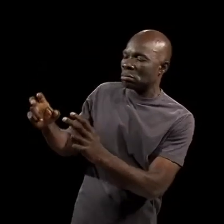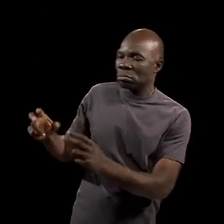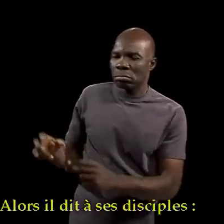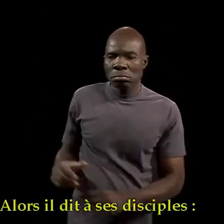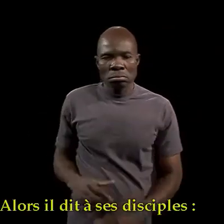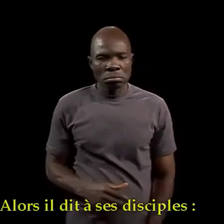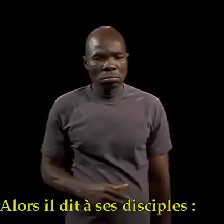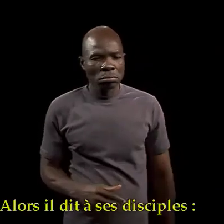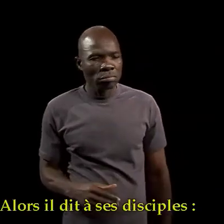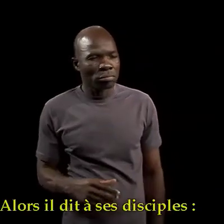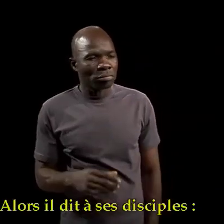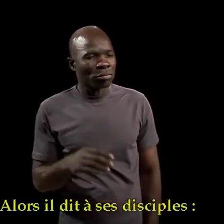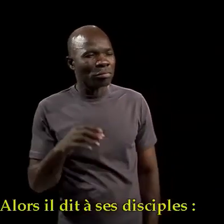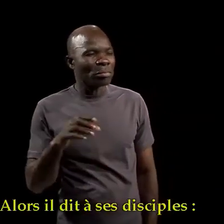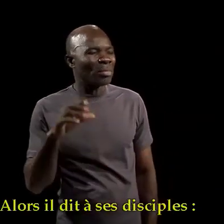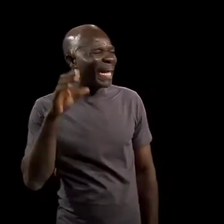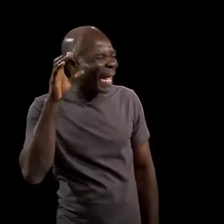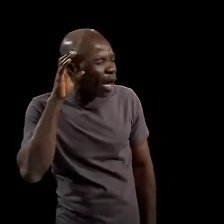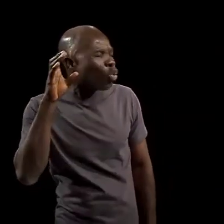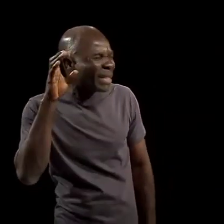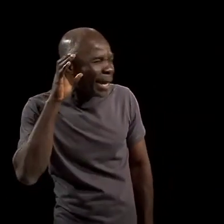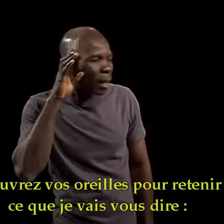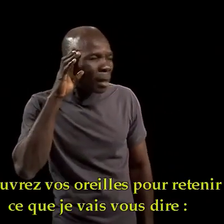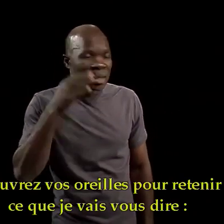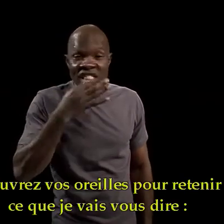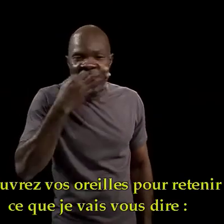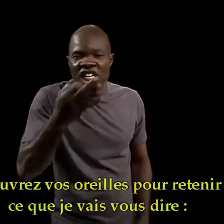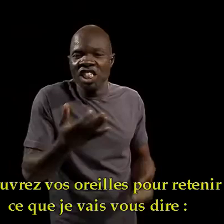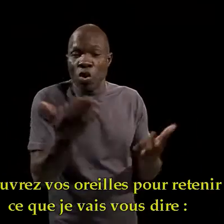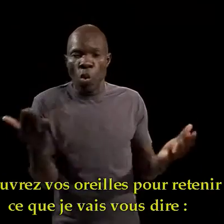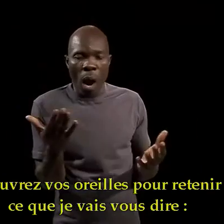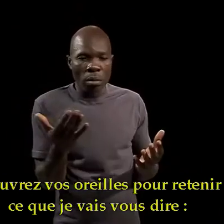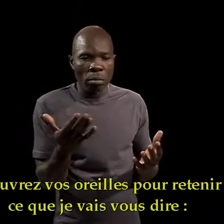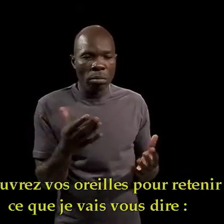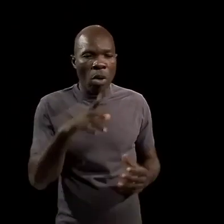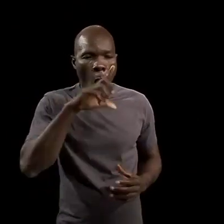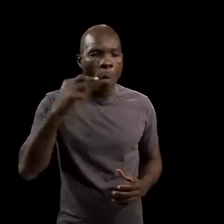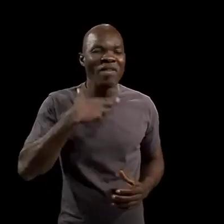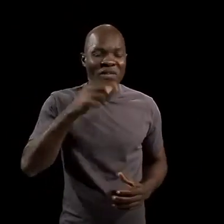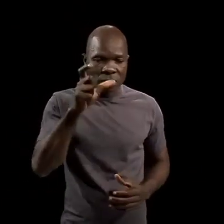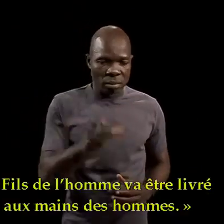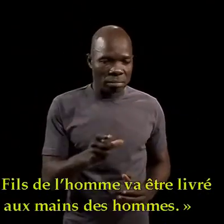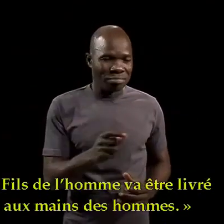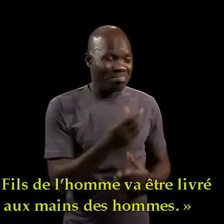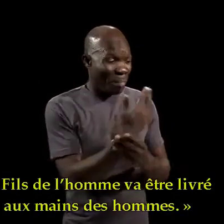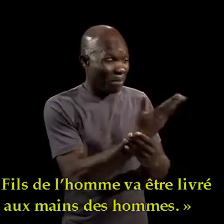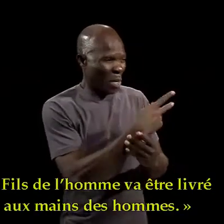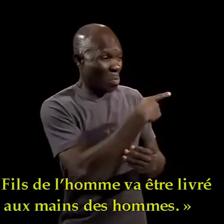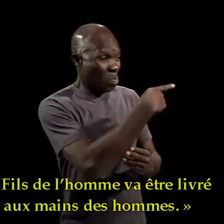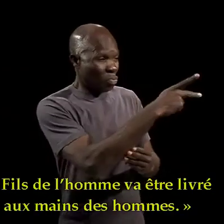Alors il dit à ses disciples: Ouvrez vos oreilles pour retenir ce que je vais vous dire. Le Fils de l'homme va être livré aux mains